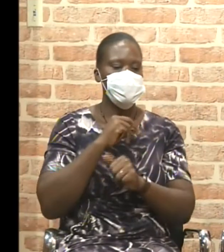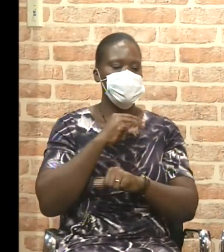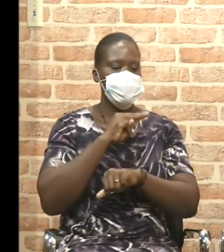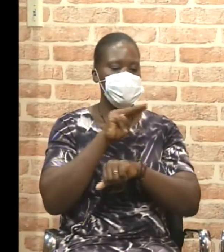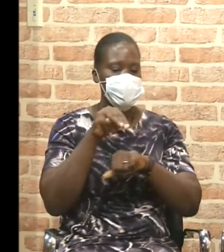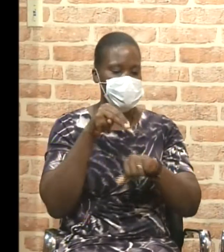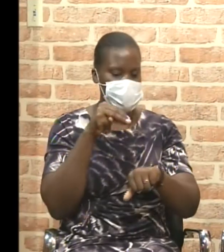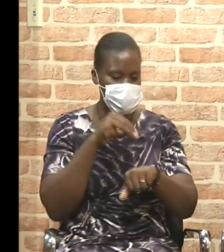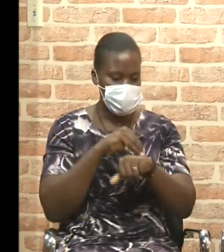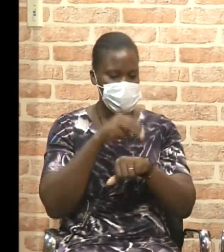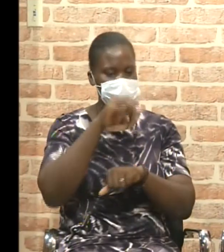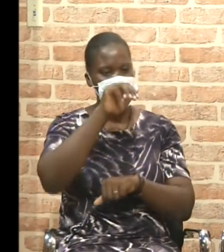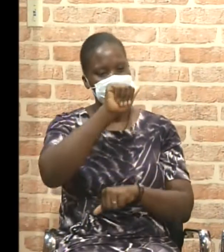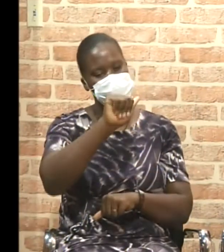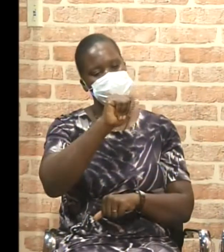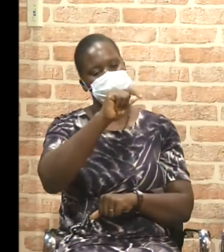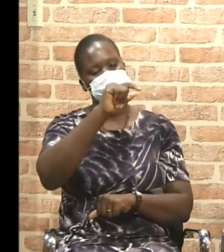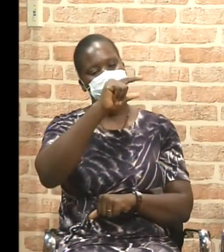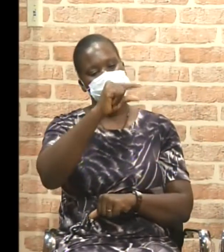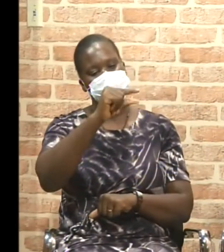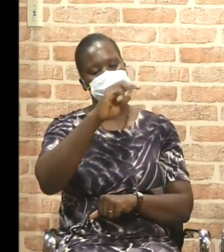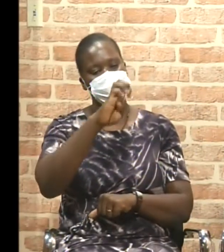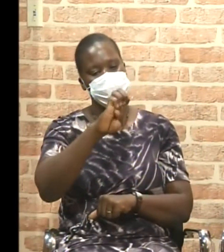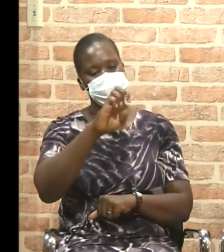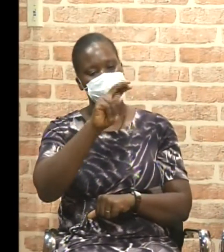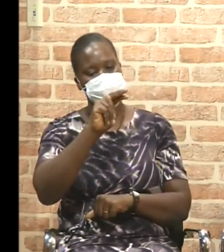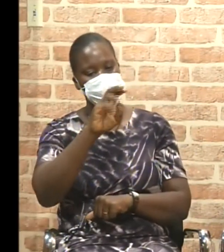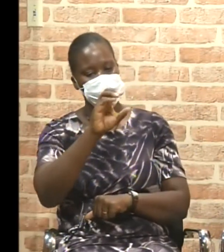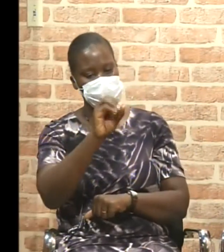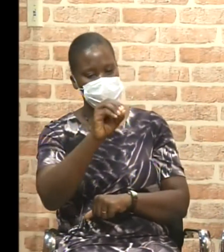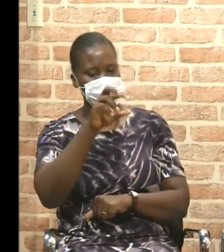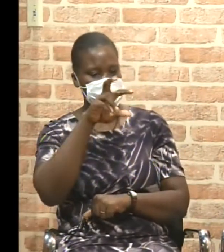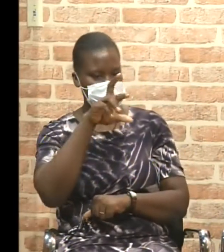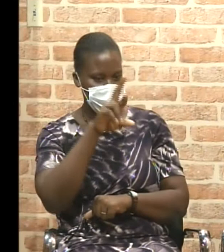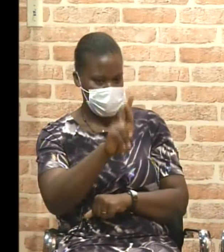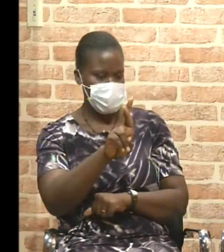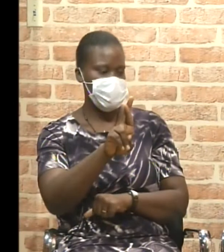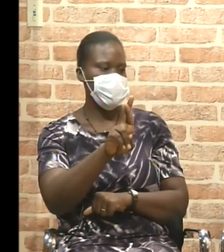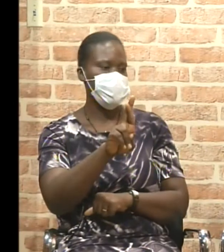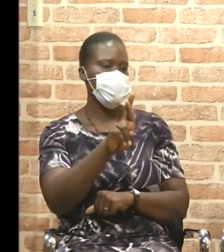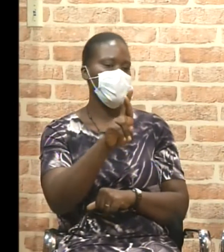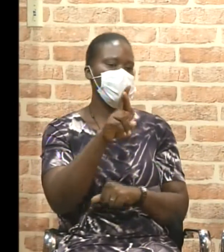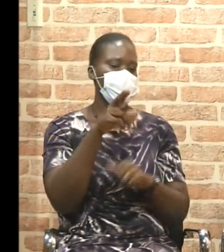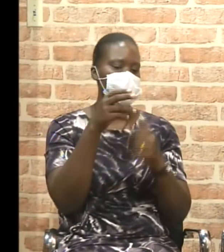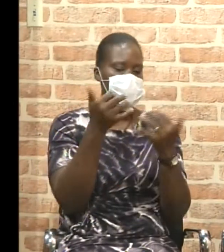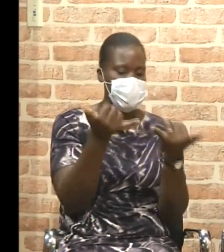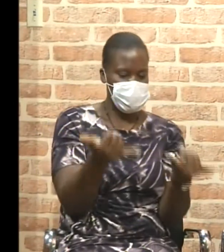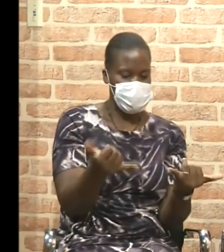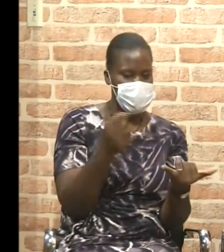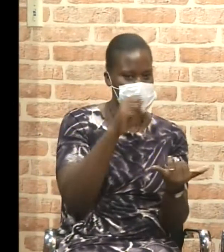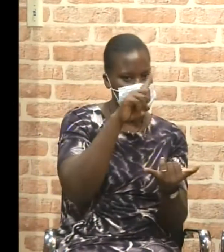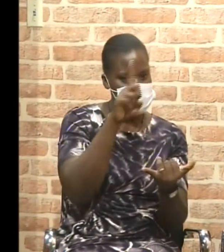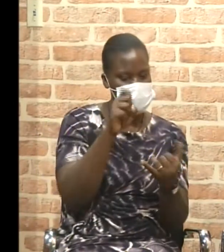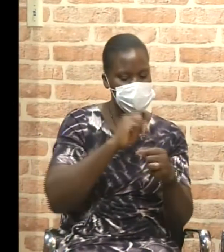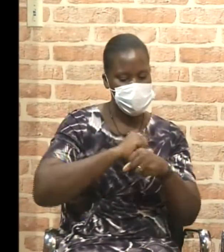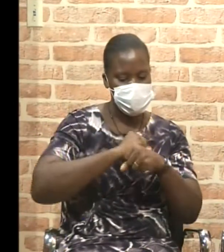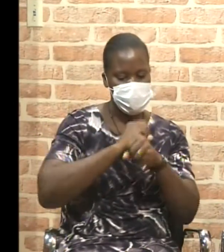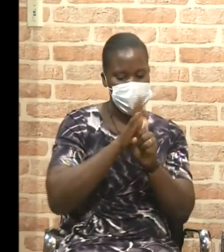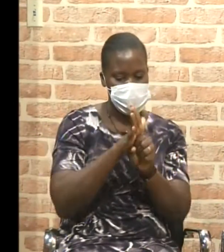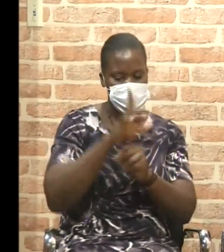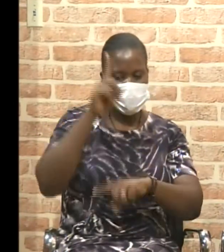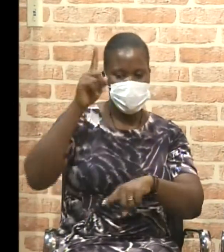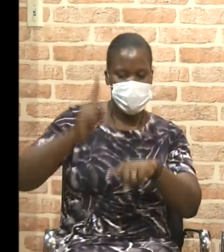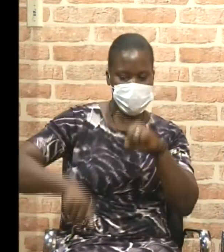maintenant, étant donné que c'était question COVID, il y a plus de priorités parce que vraiment, tout le monde n'est pas déplacé. Mais